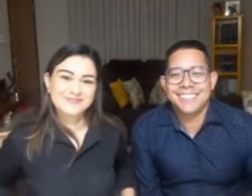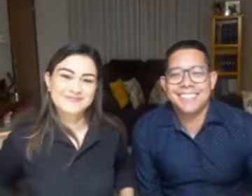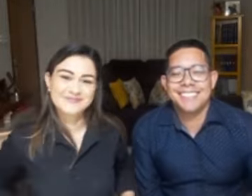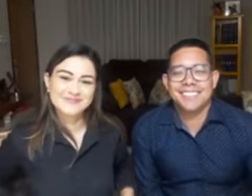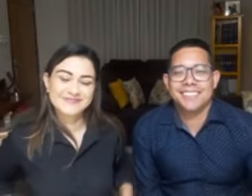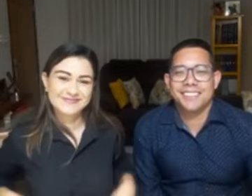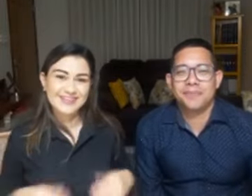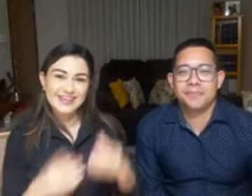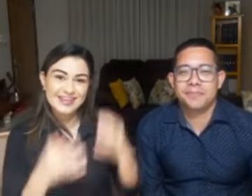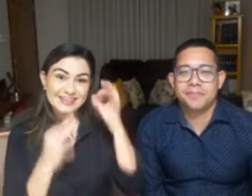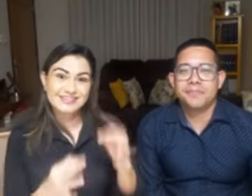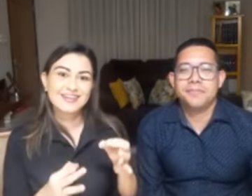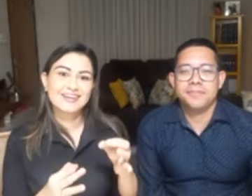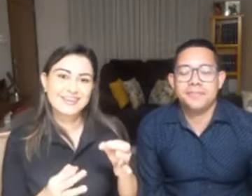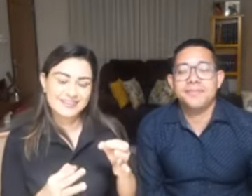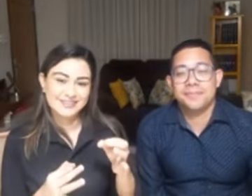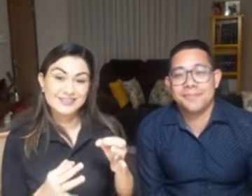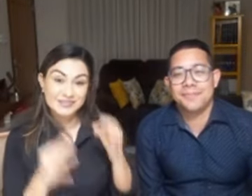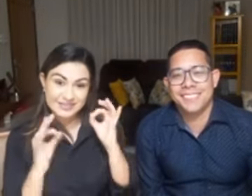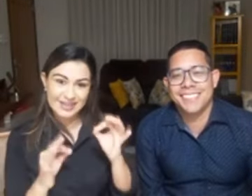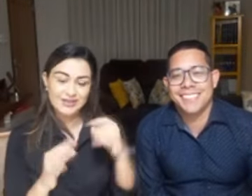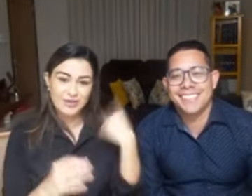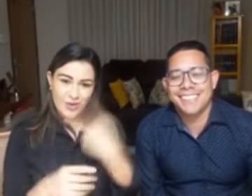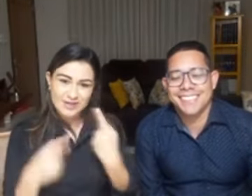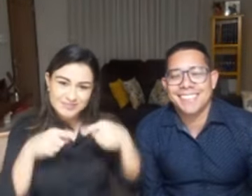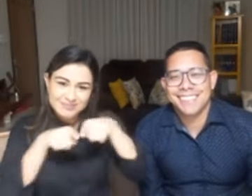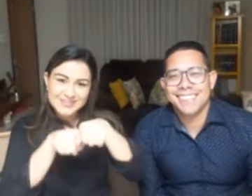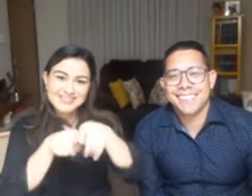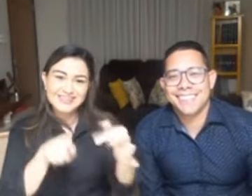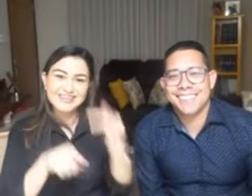certeza. Não tenha dúvidas disso. Não tenha dúvida disso.